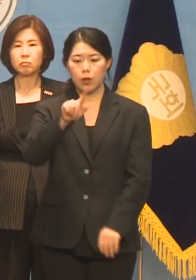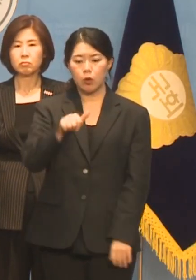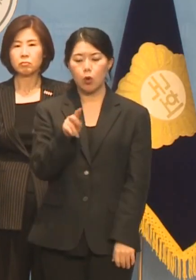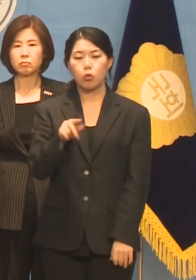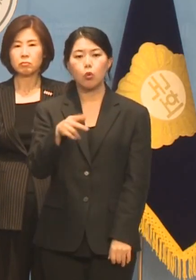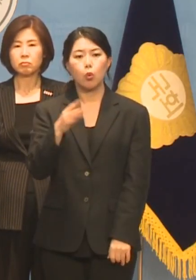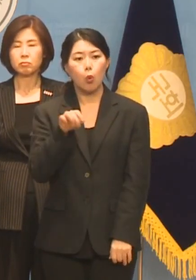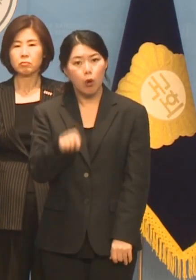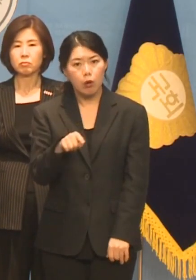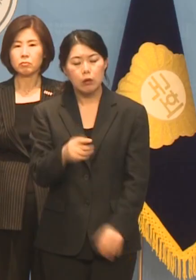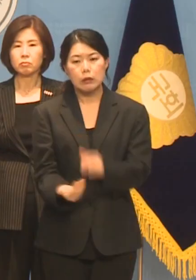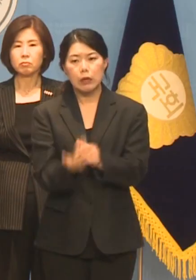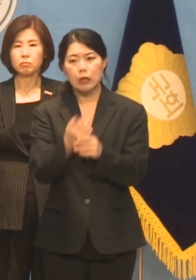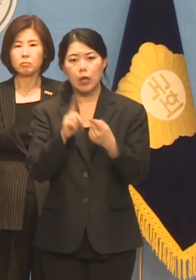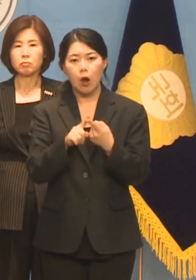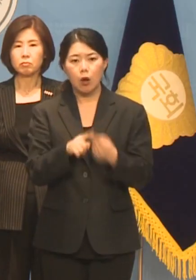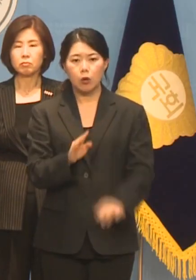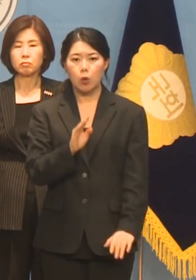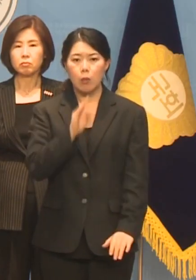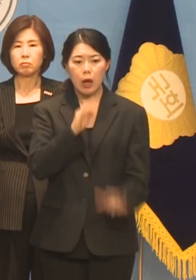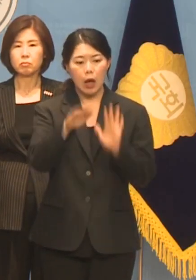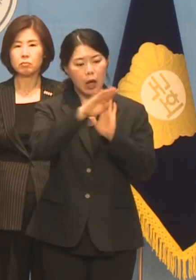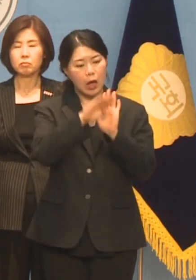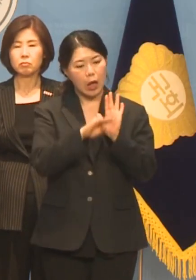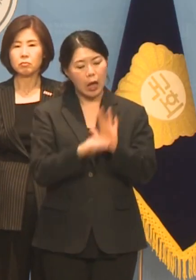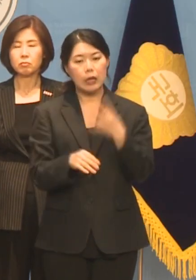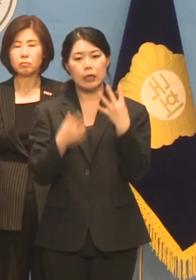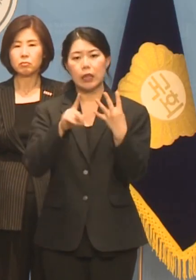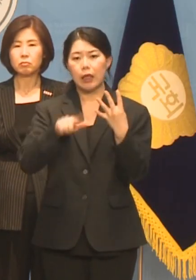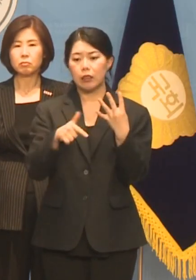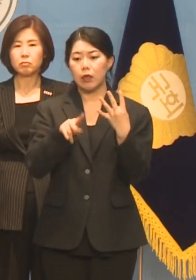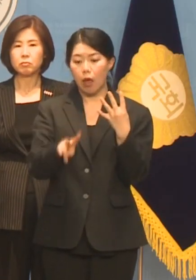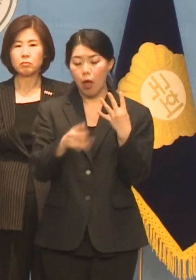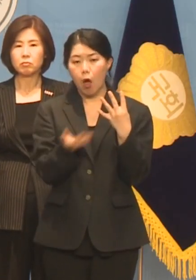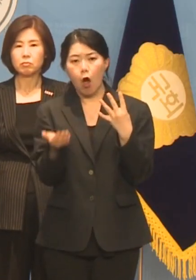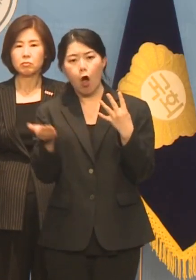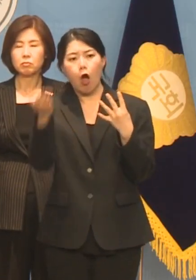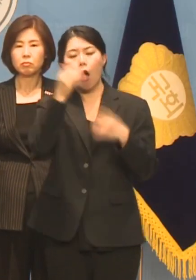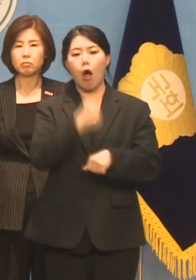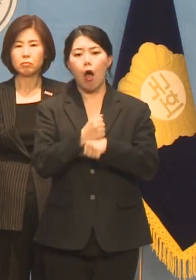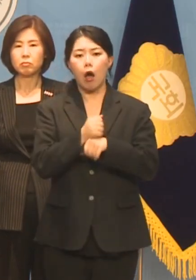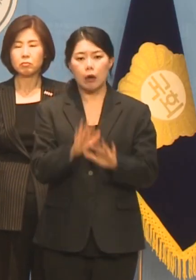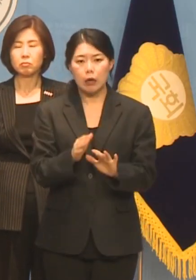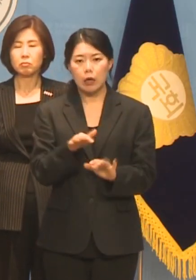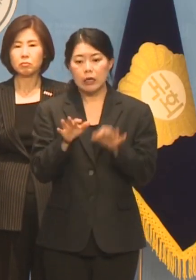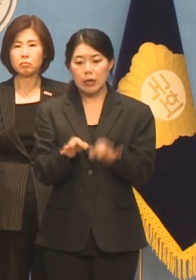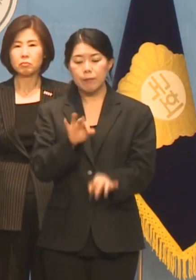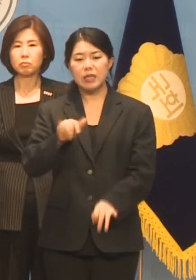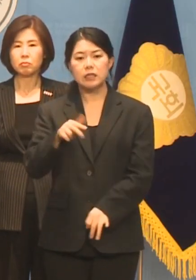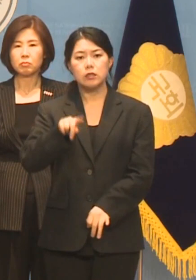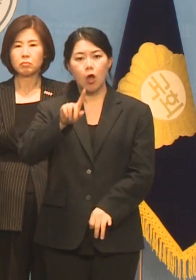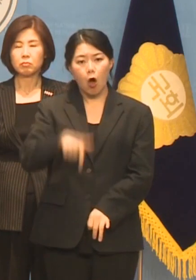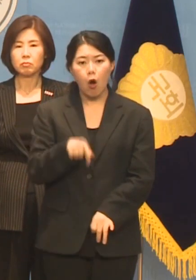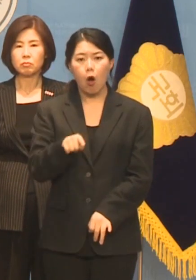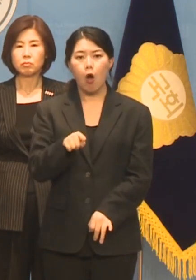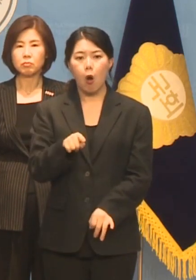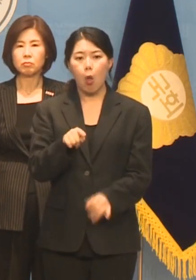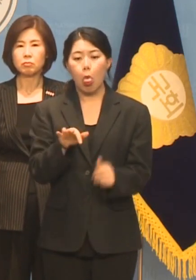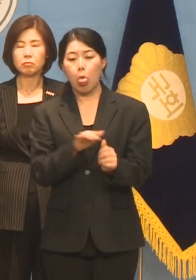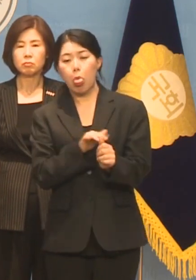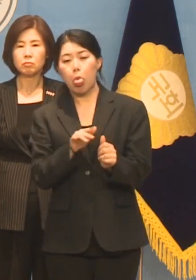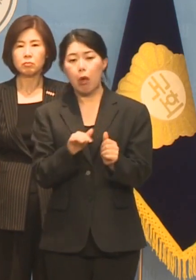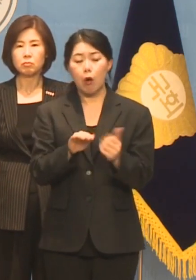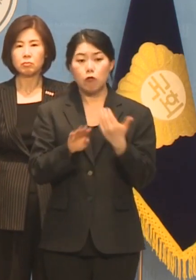사건은 유례없는 4단계 종상향을 백현동 로비스트 김인섭이 등장한 후에 한